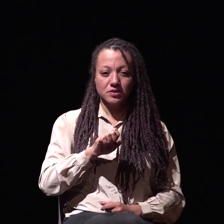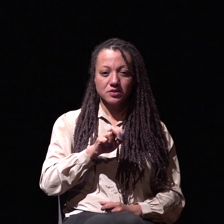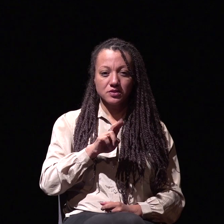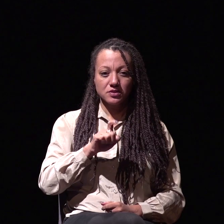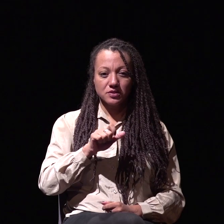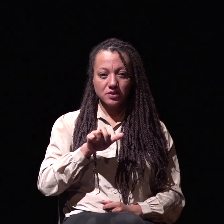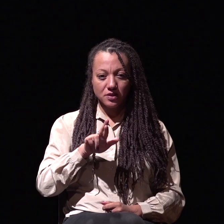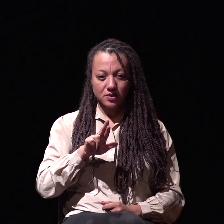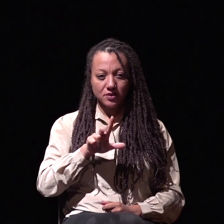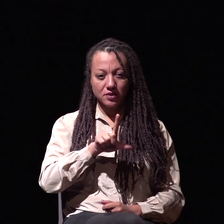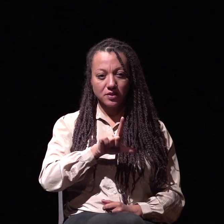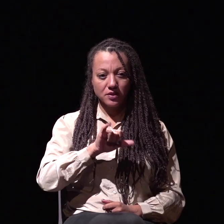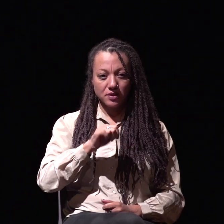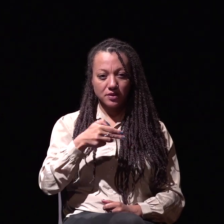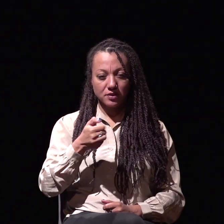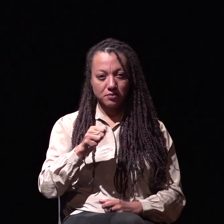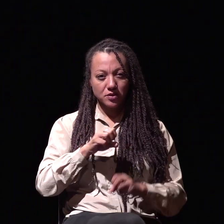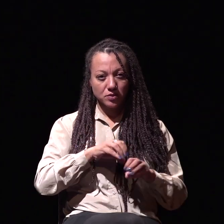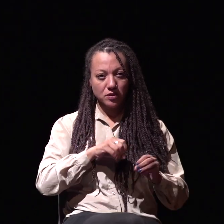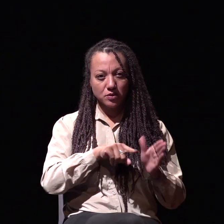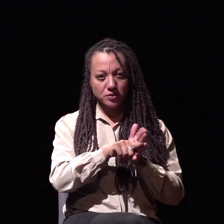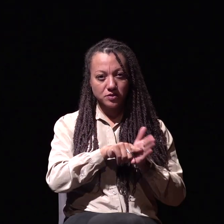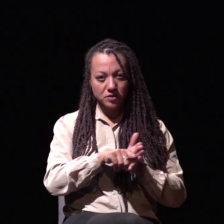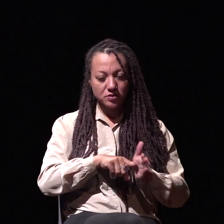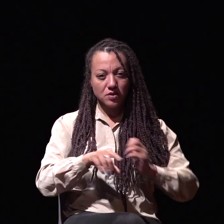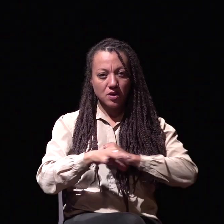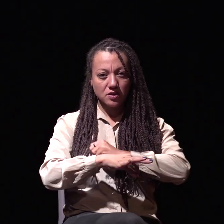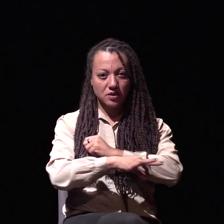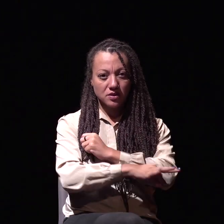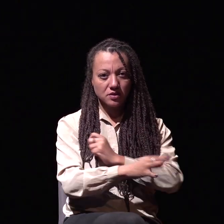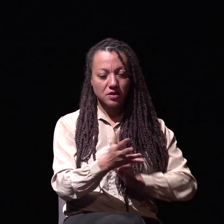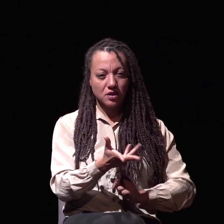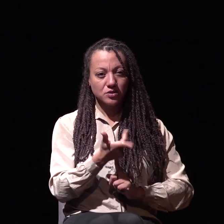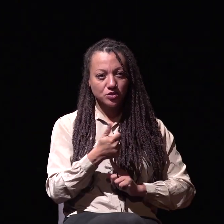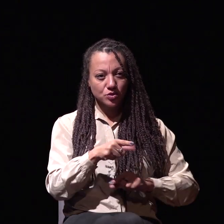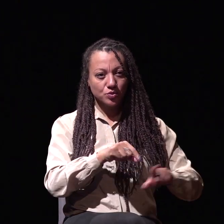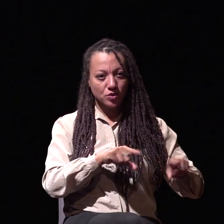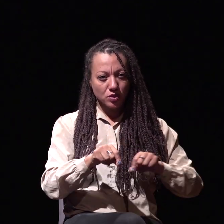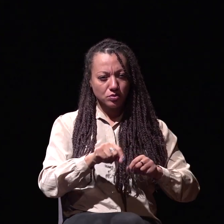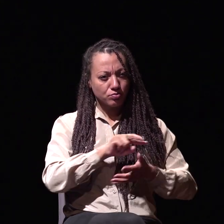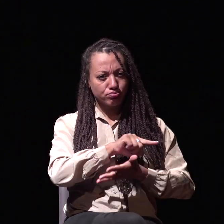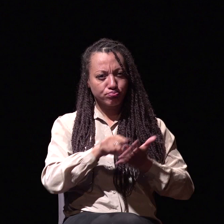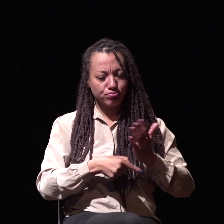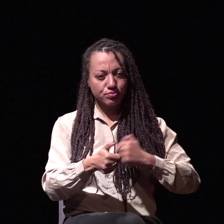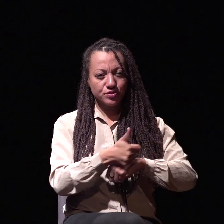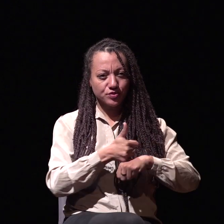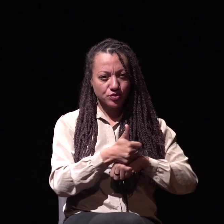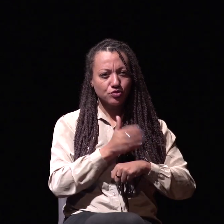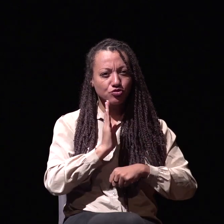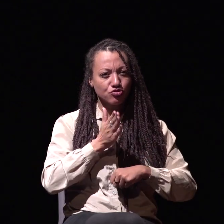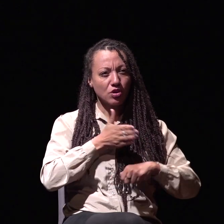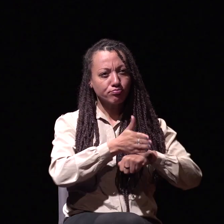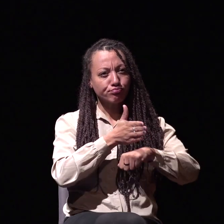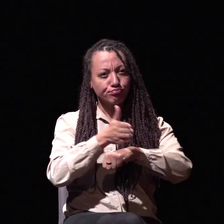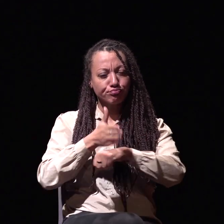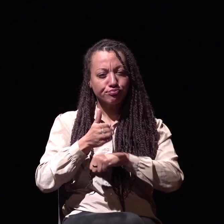Lima, educador, pesquisador, arquiteto, artista e curador, tendo colaborado com várias instituições culturais e universidades no Brasil,